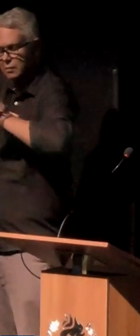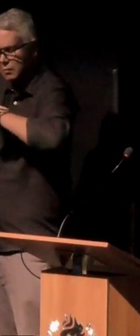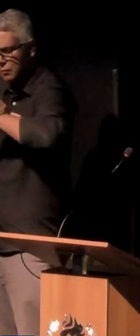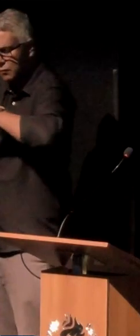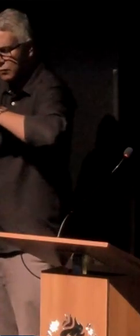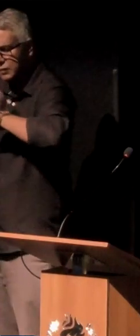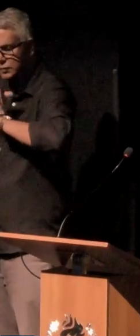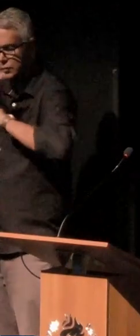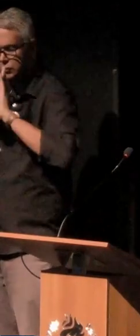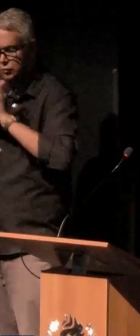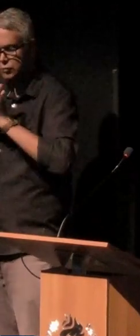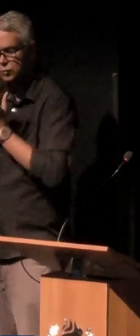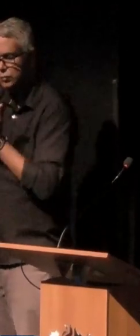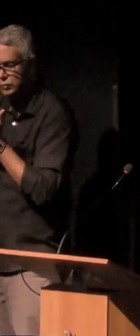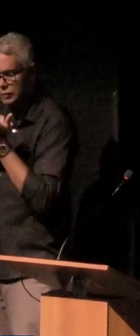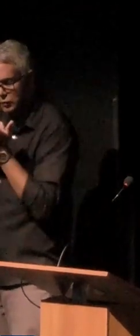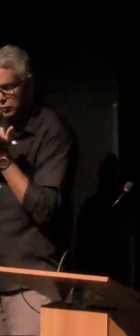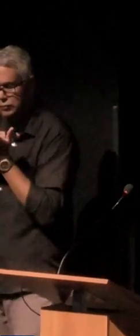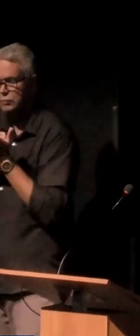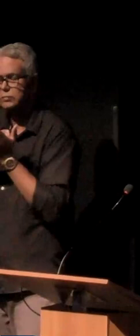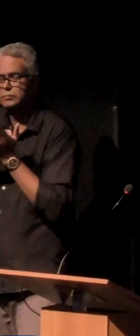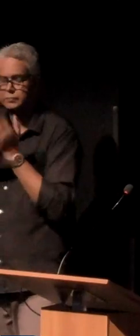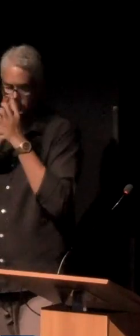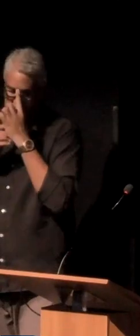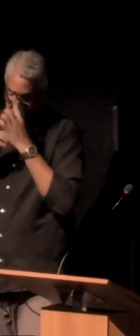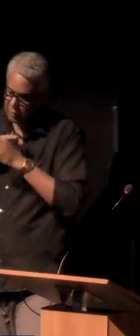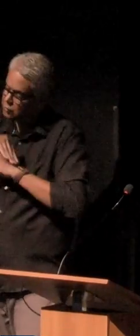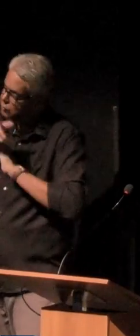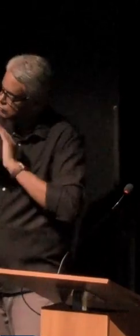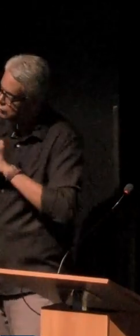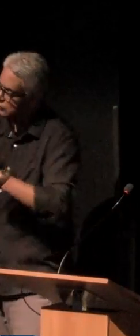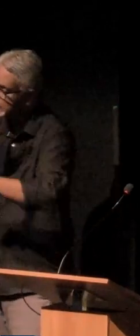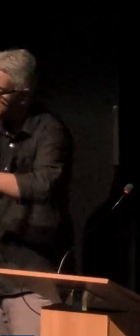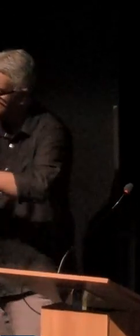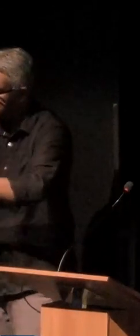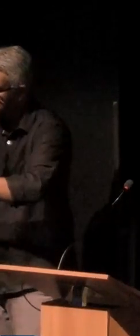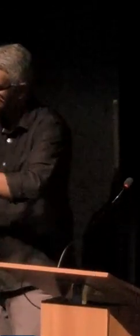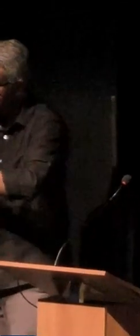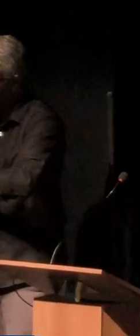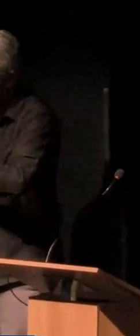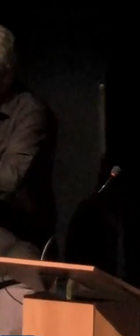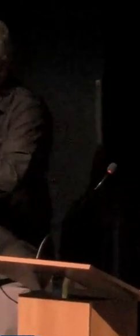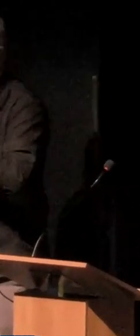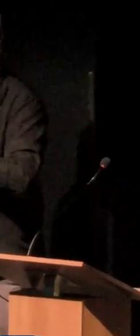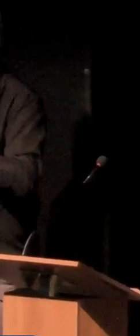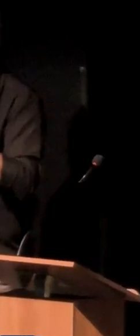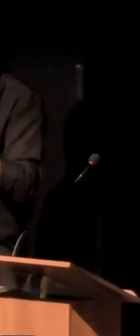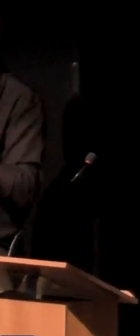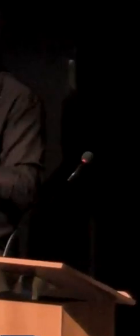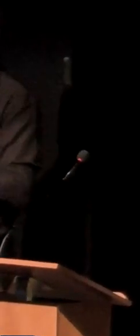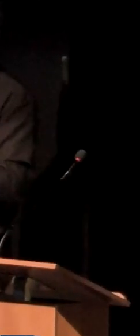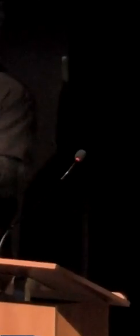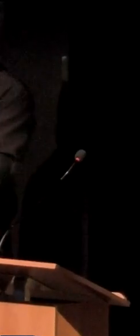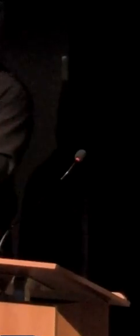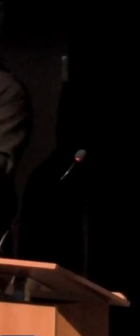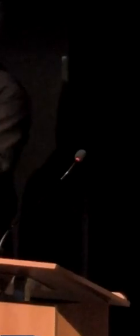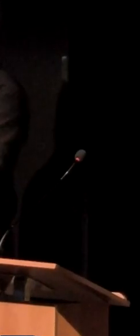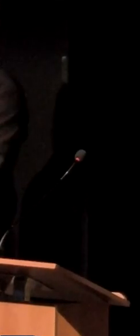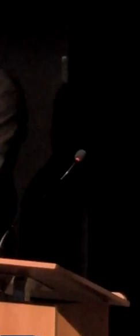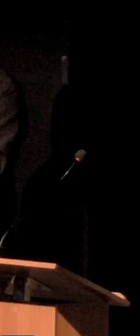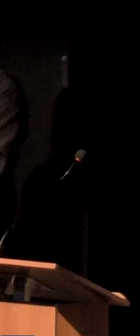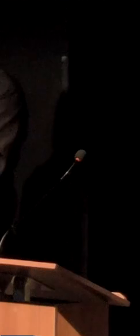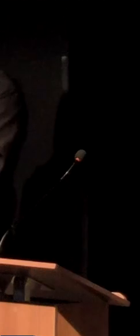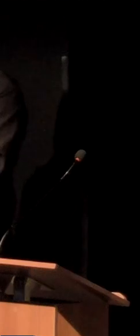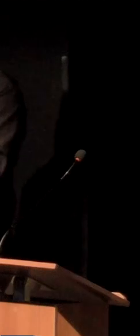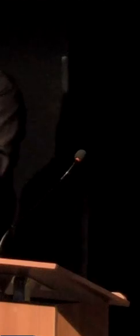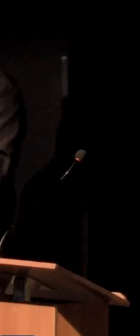todo o conteúdo do currículo com todas as disciplinas né Ayan ela tá dentro do conteúdo ela tá